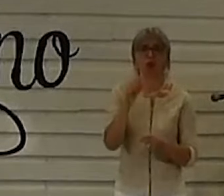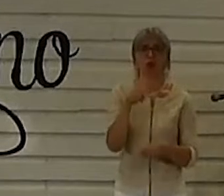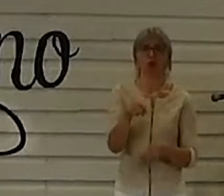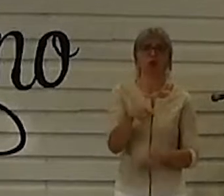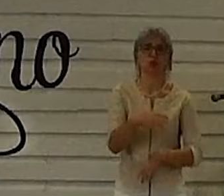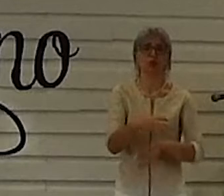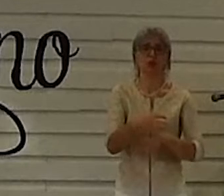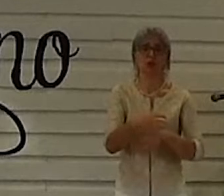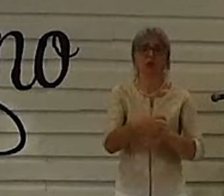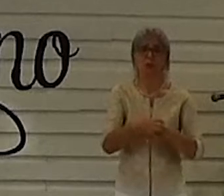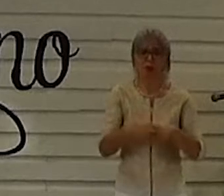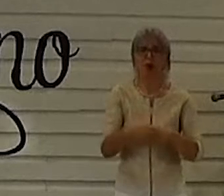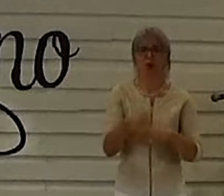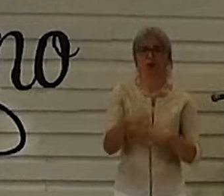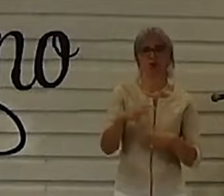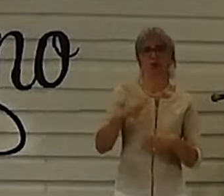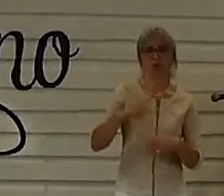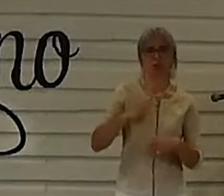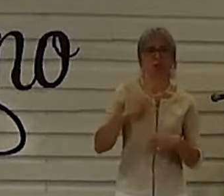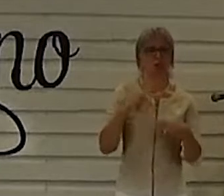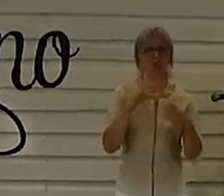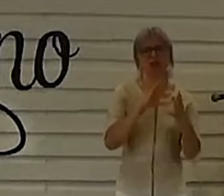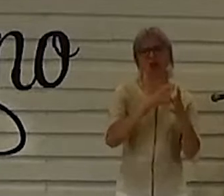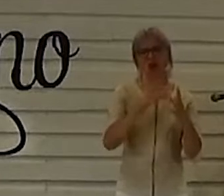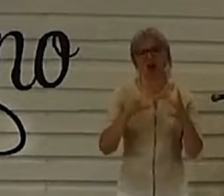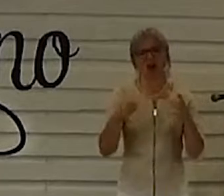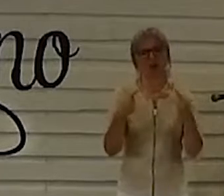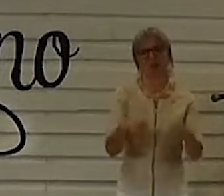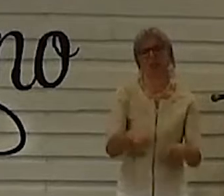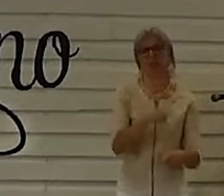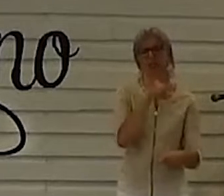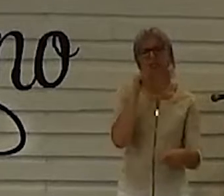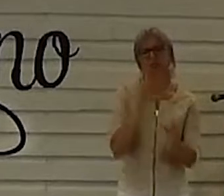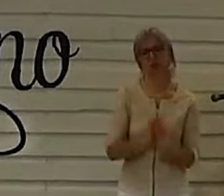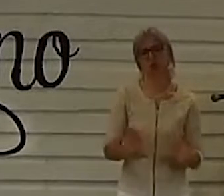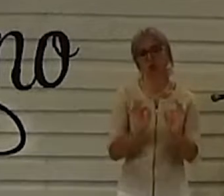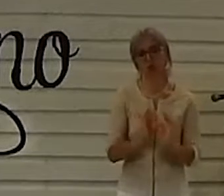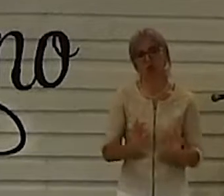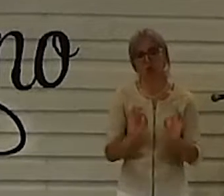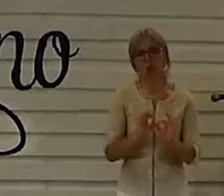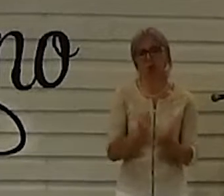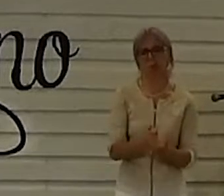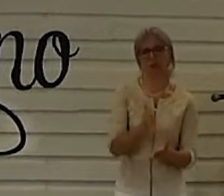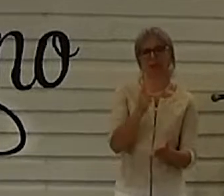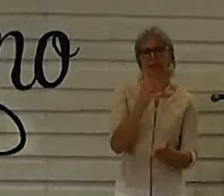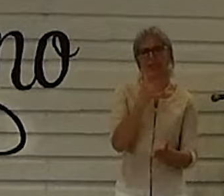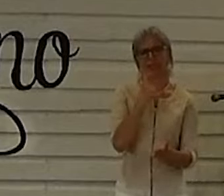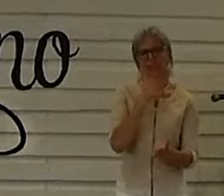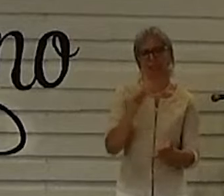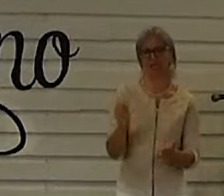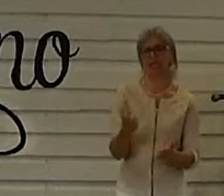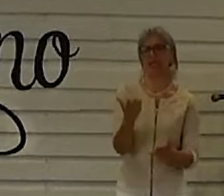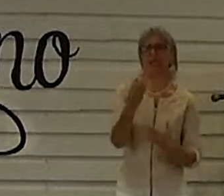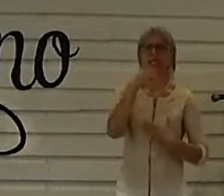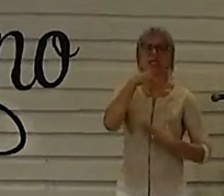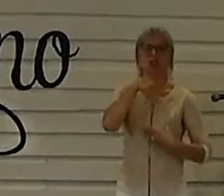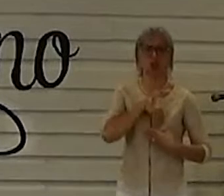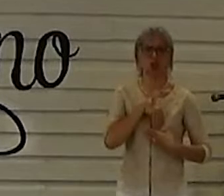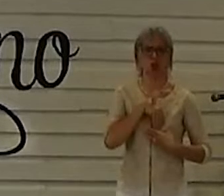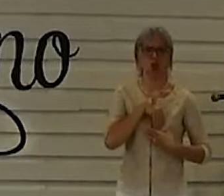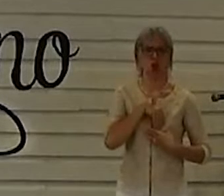hanno significato. Ciò che conta è avere Cristo dentro di noi, Cristo che è disponibile allo stesso modo per